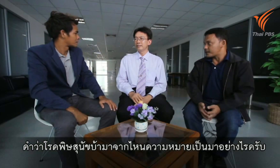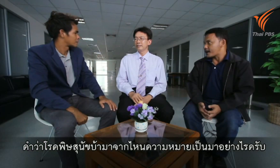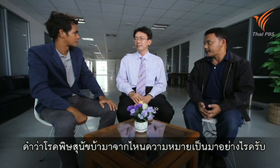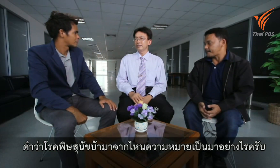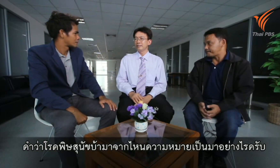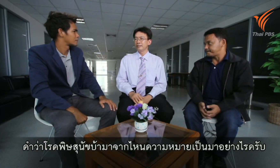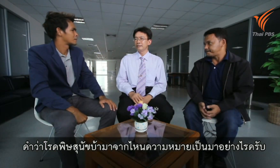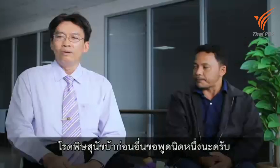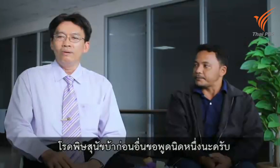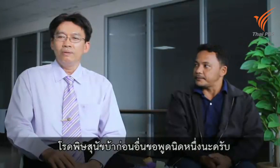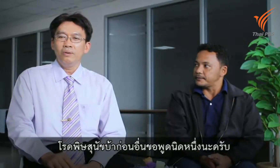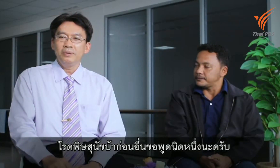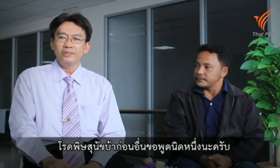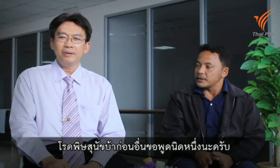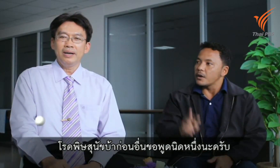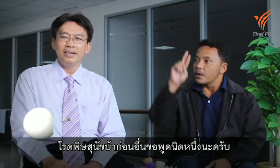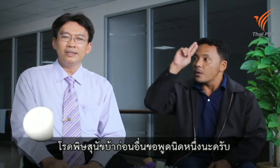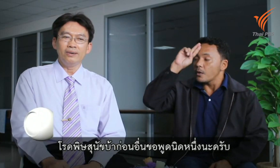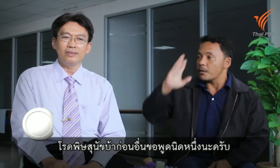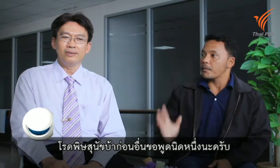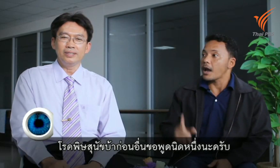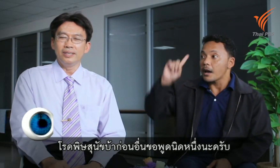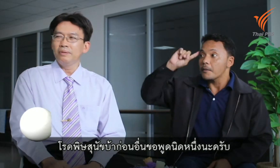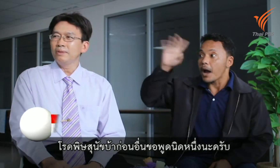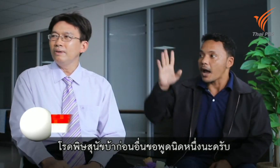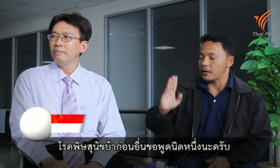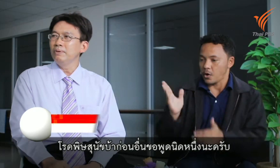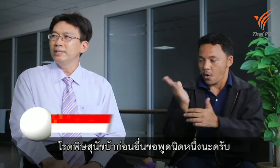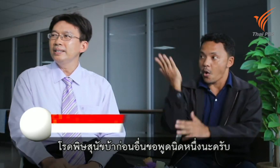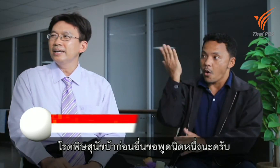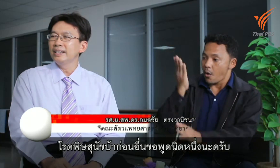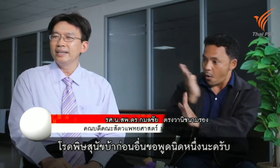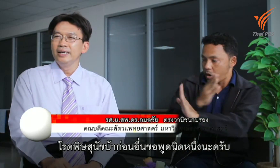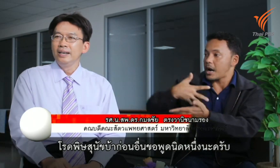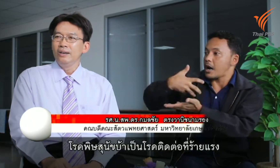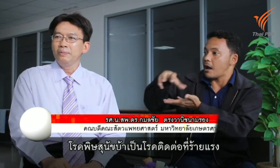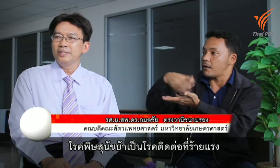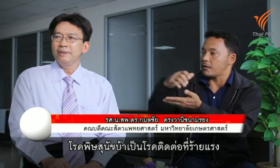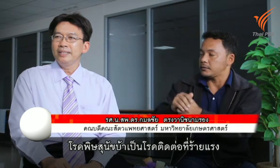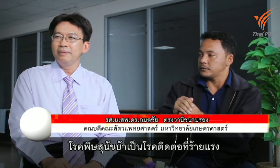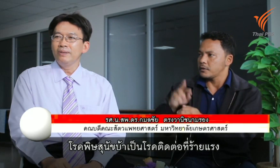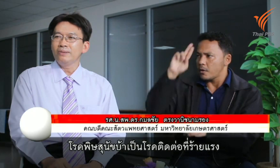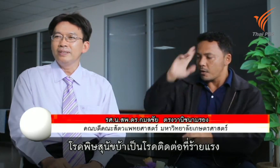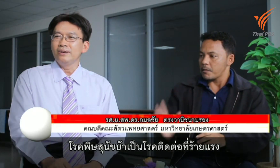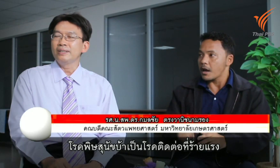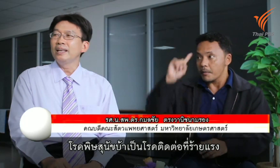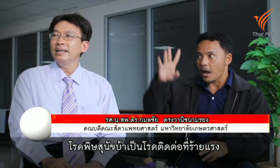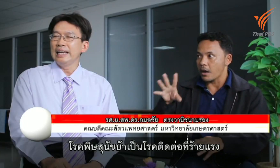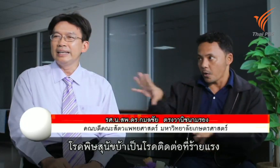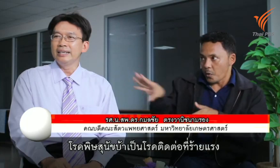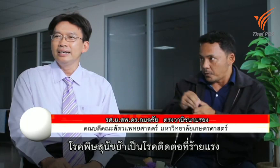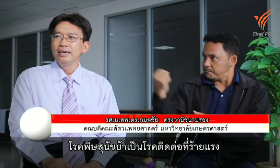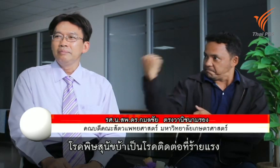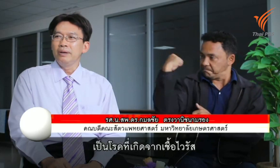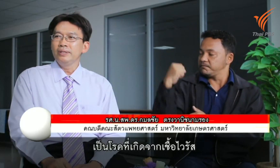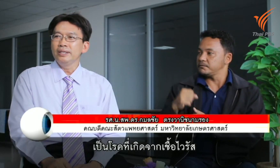มาอย่างไรครับ อ๋อโรคพิษสุนัขบ้าเดี๋ยวก่อนอื่นนะผมต้องขอพูดนิดนึงแล้วกันนะโรคพิษสุนัขบ้านี้เป็นโรคติดต่อที่ร้ายแรง